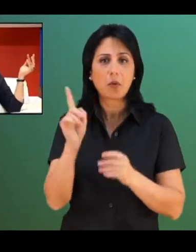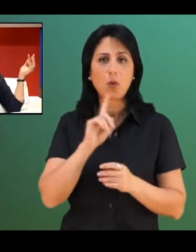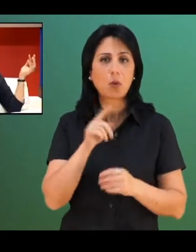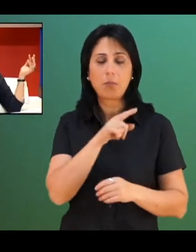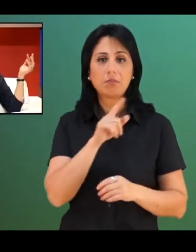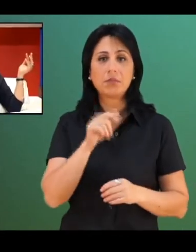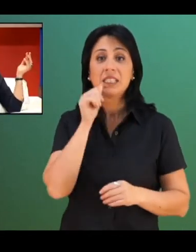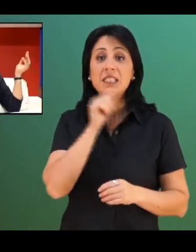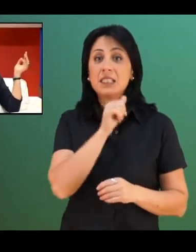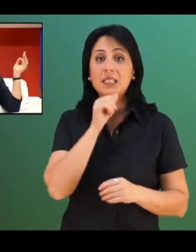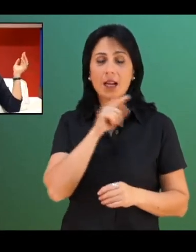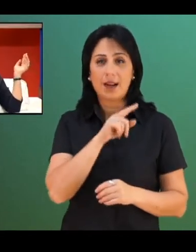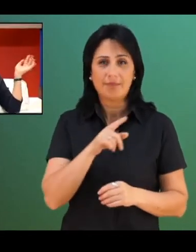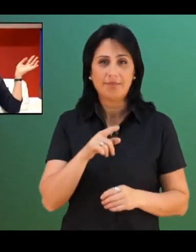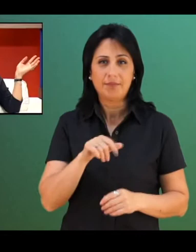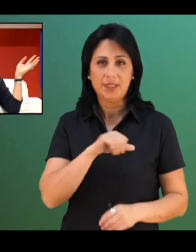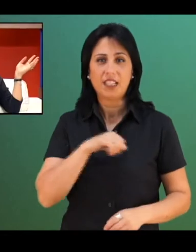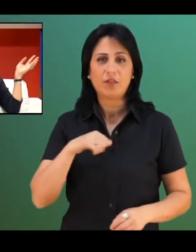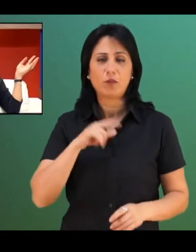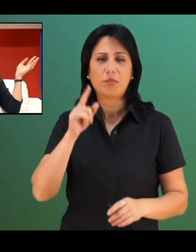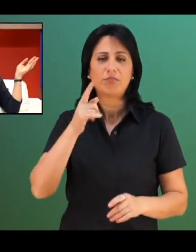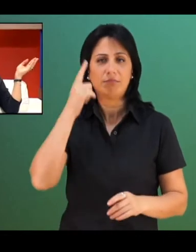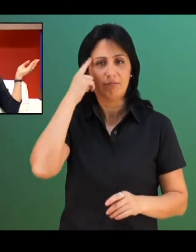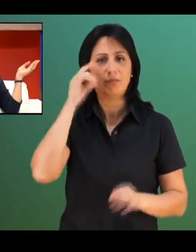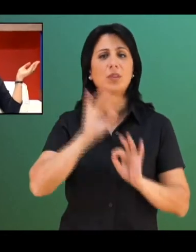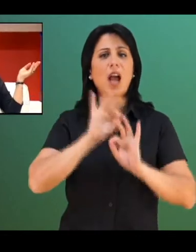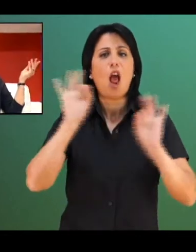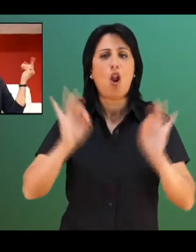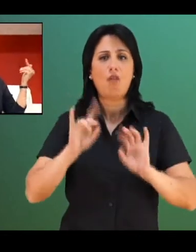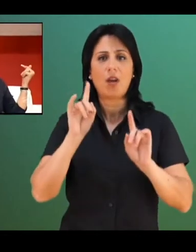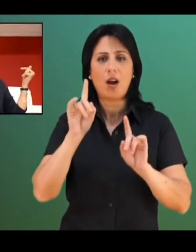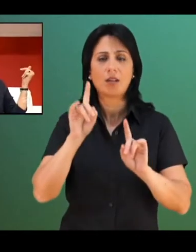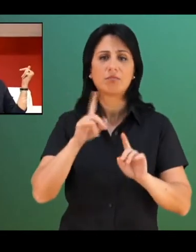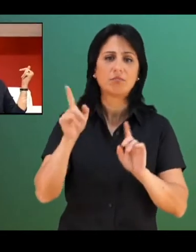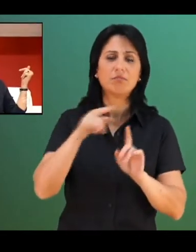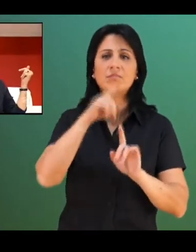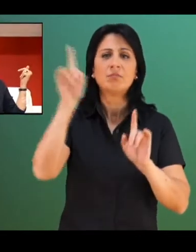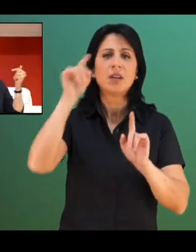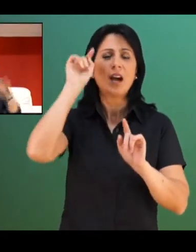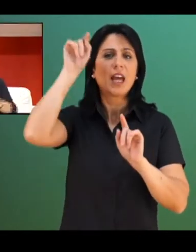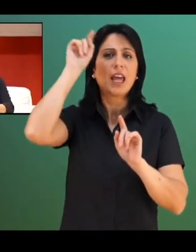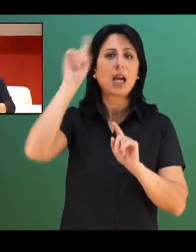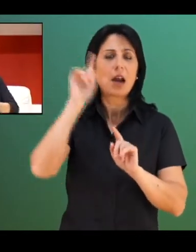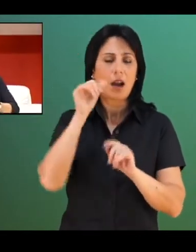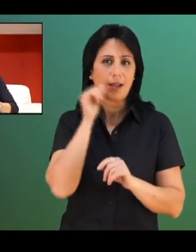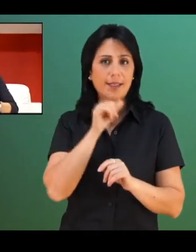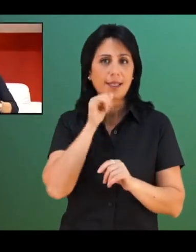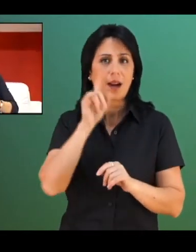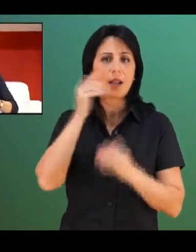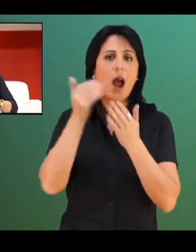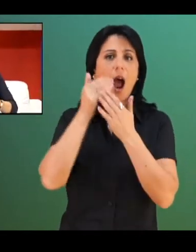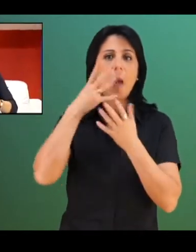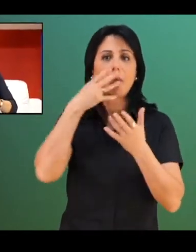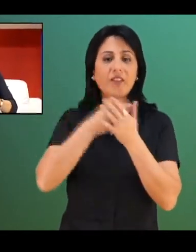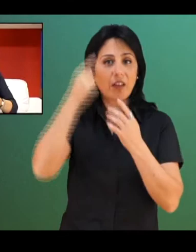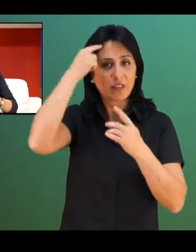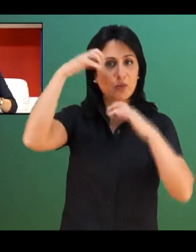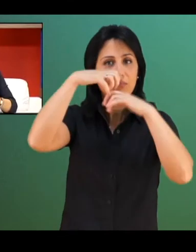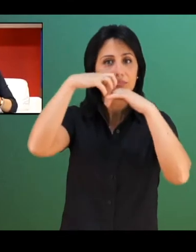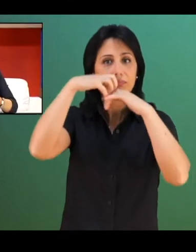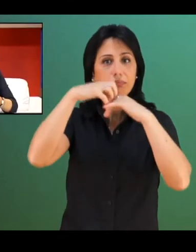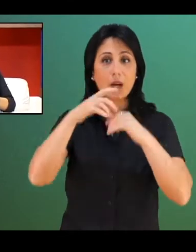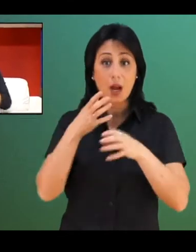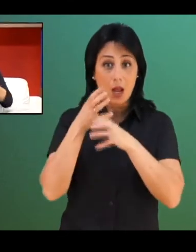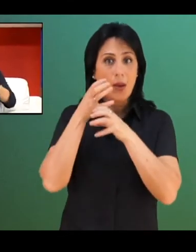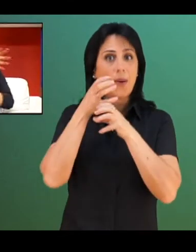გასულია მომსახურების ზონიდან იქ აქ სულ რაღაც ამბები. არა მარტო დაიკლო წონა, ერთი ცელულიტიც არა აქ ტანზე.